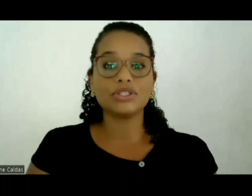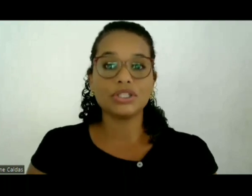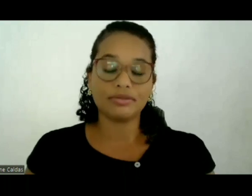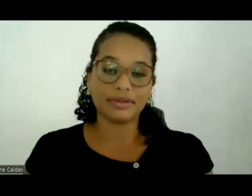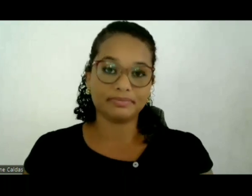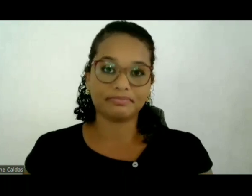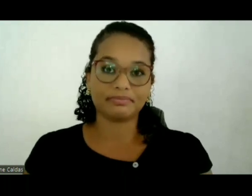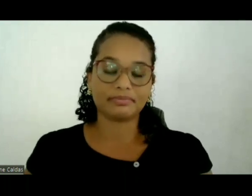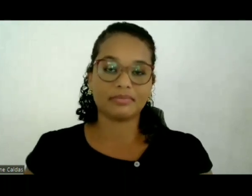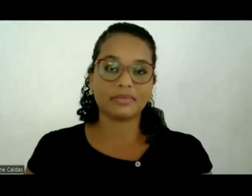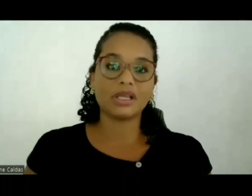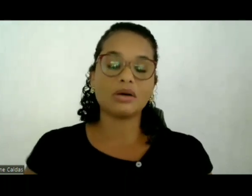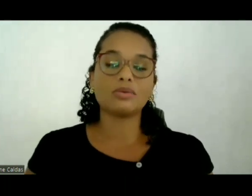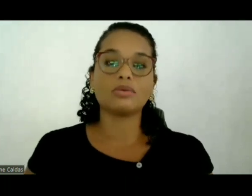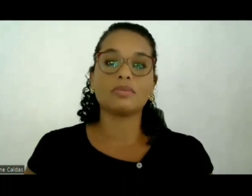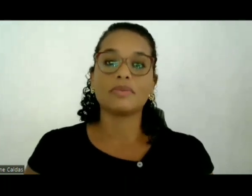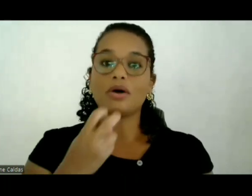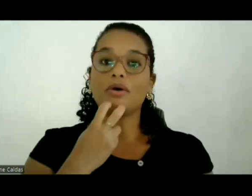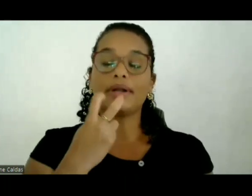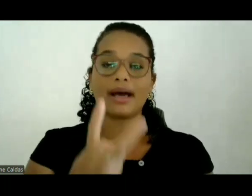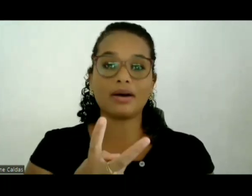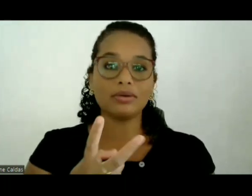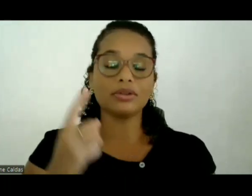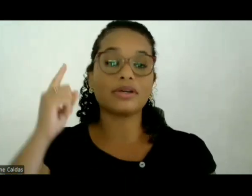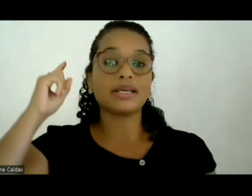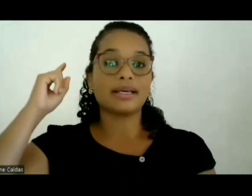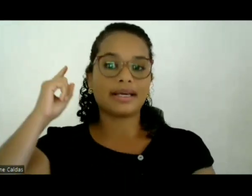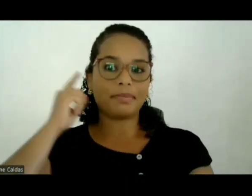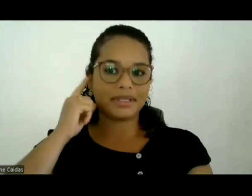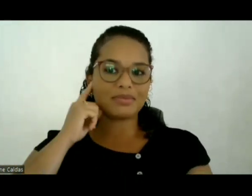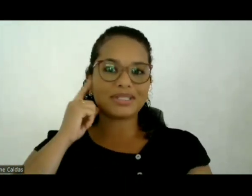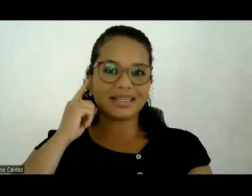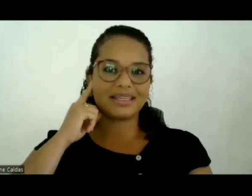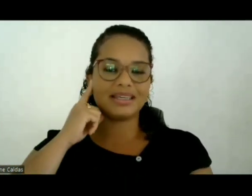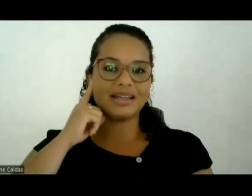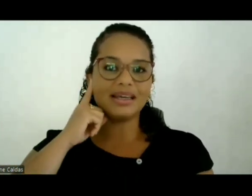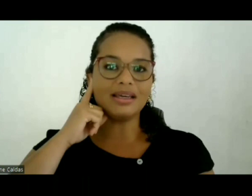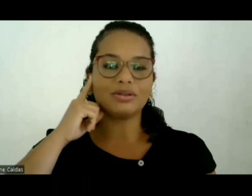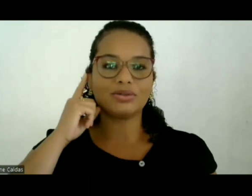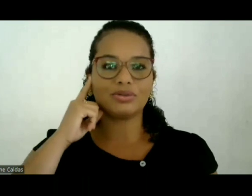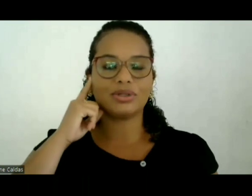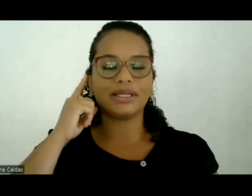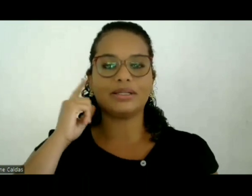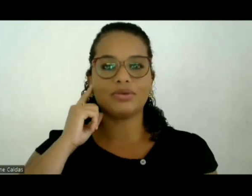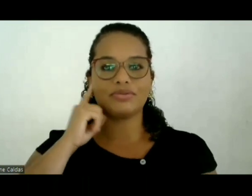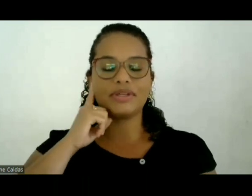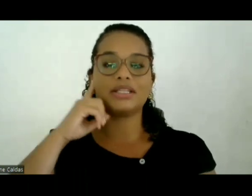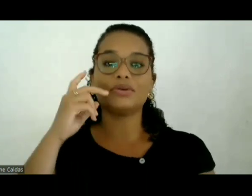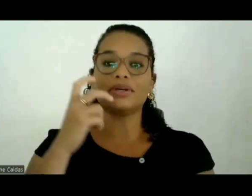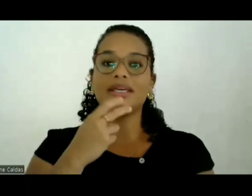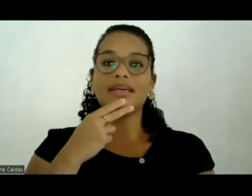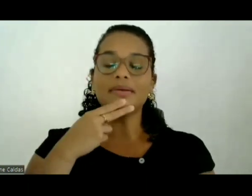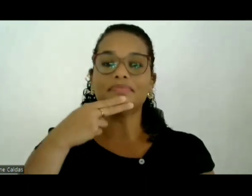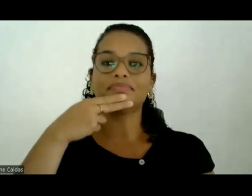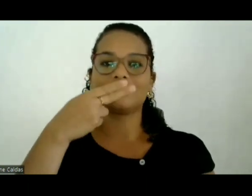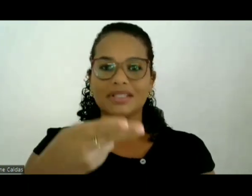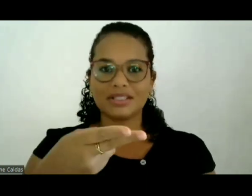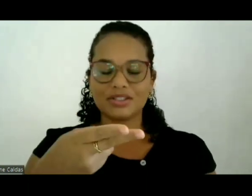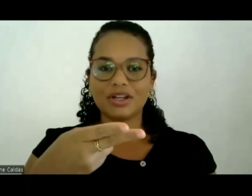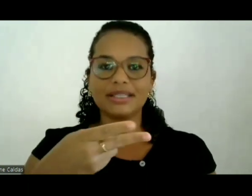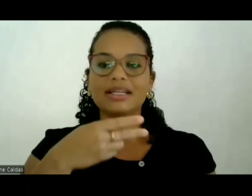oral auditiva. Então, oral, nós captamos aqui, né, no ouvido